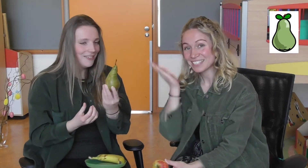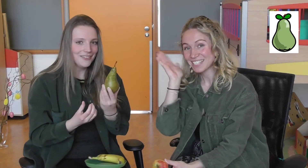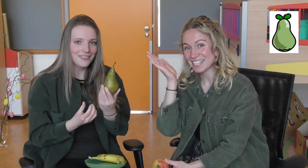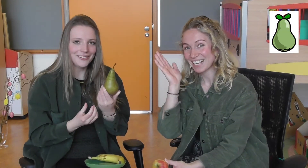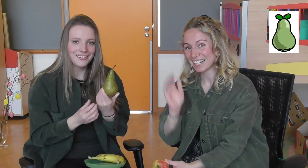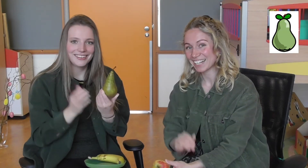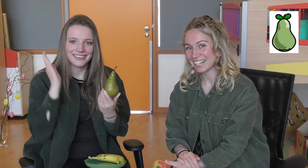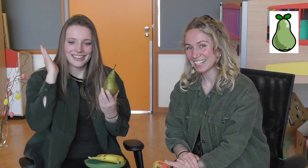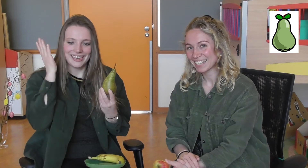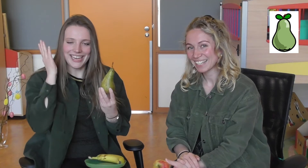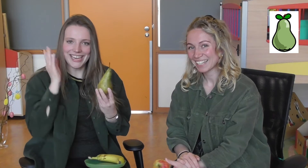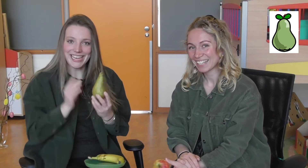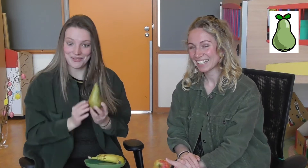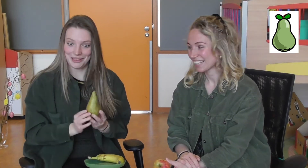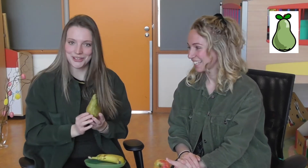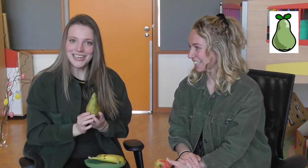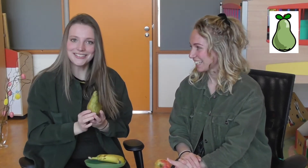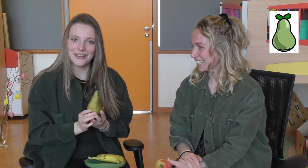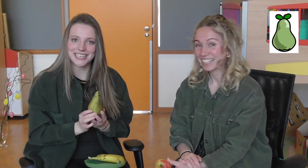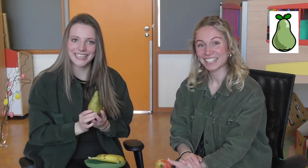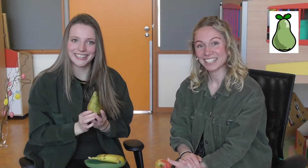Is lekker. En wat hebben jullie thuis liggen?